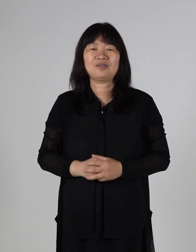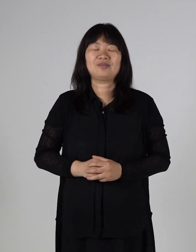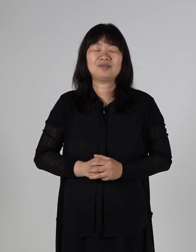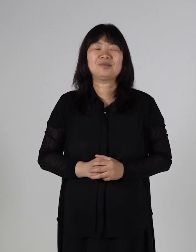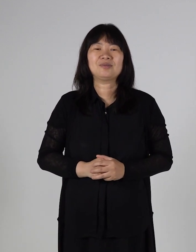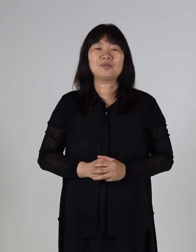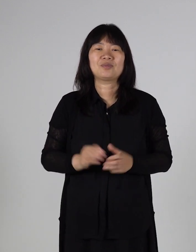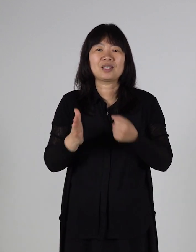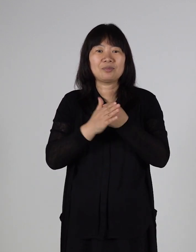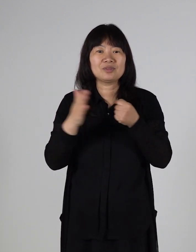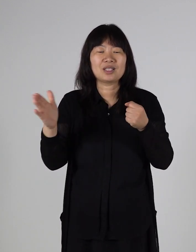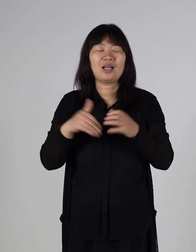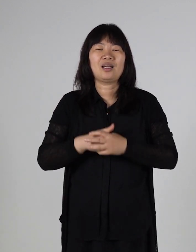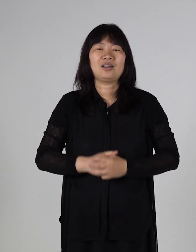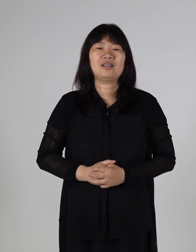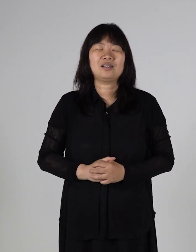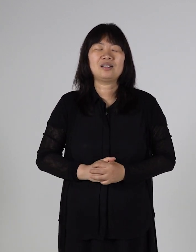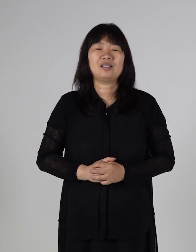의미에서